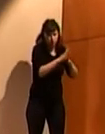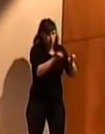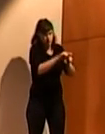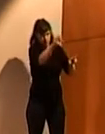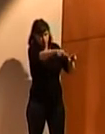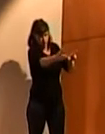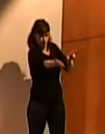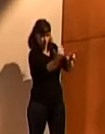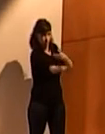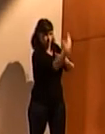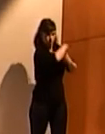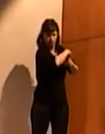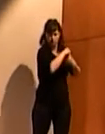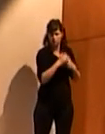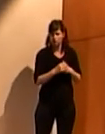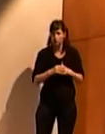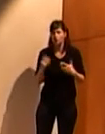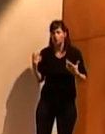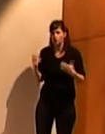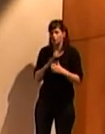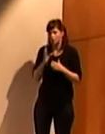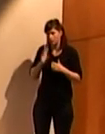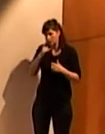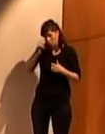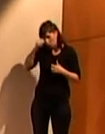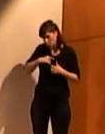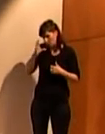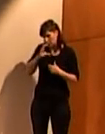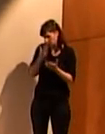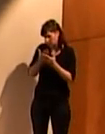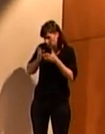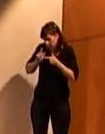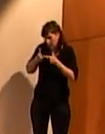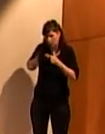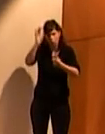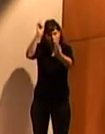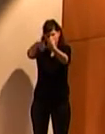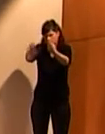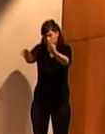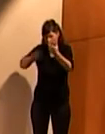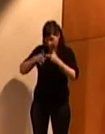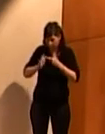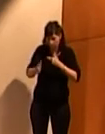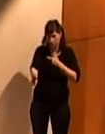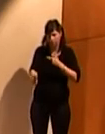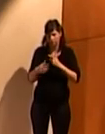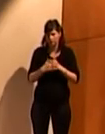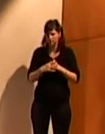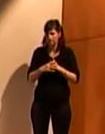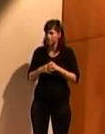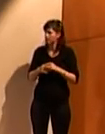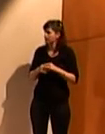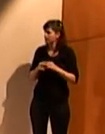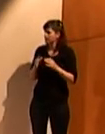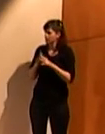personnes. Donc voilà, c'est plus largement, c'est plus sa démarche. Et je voulais aussi dire que le travail qui a été